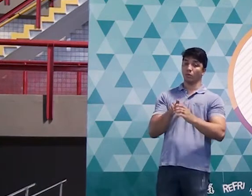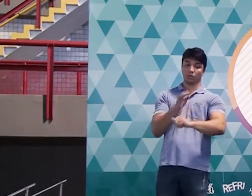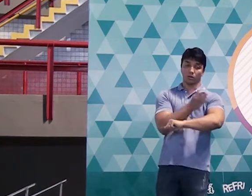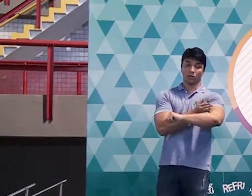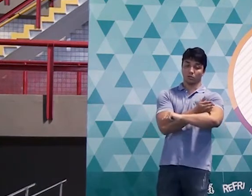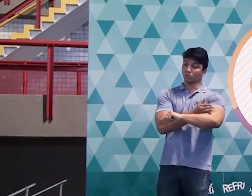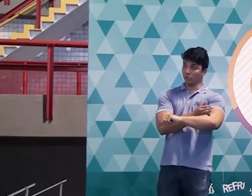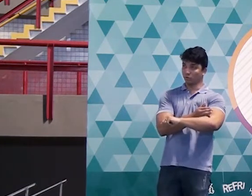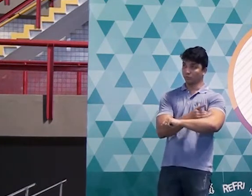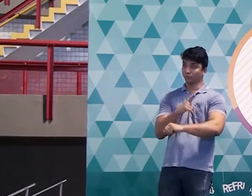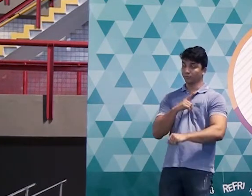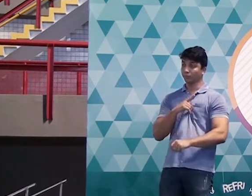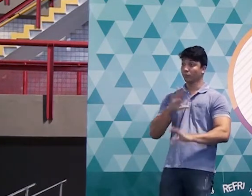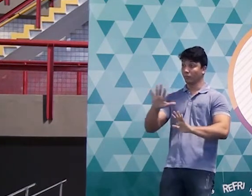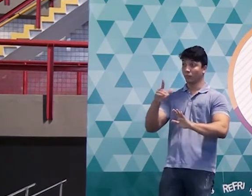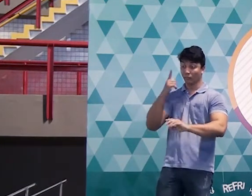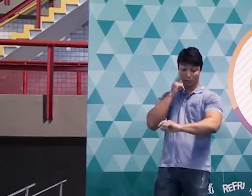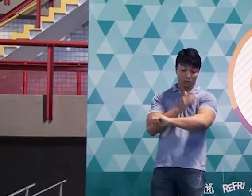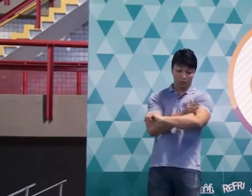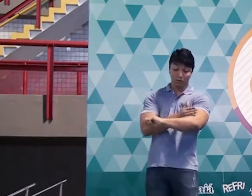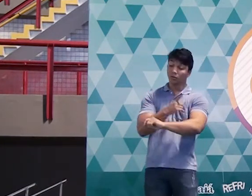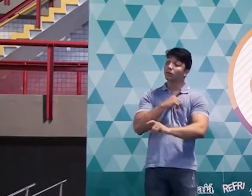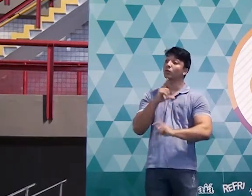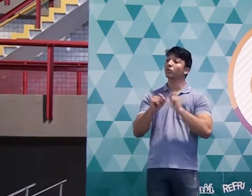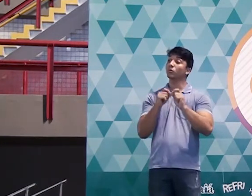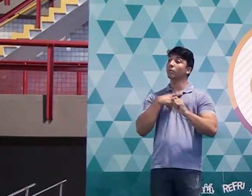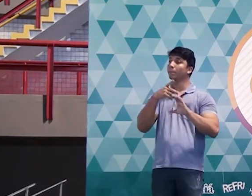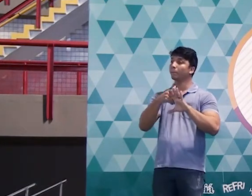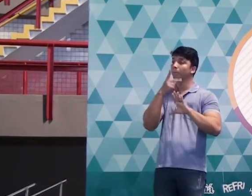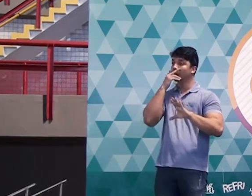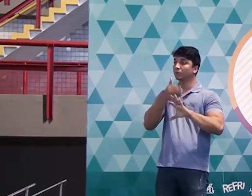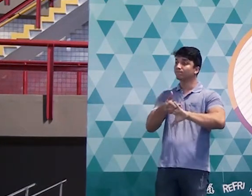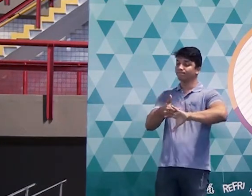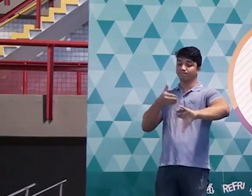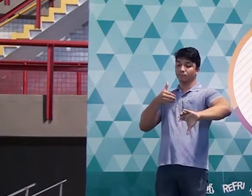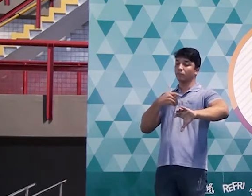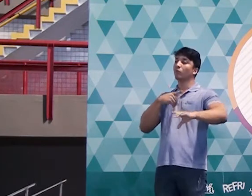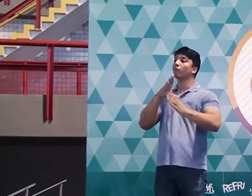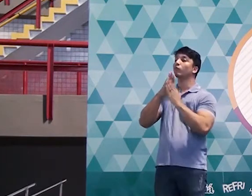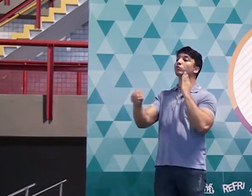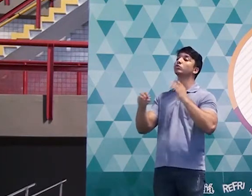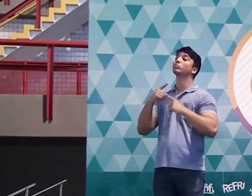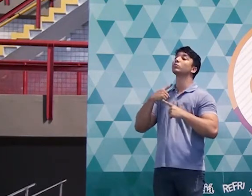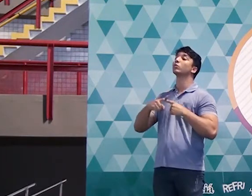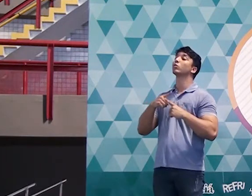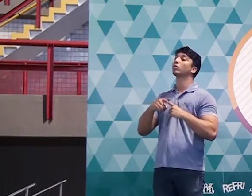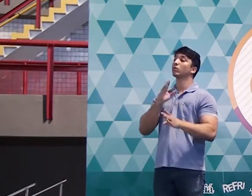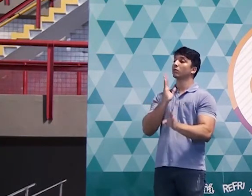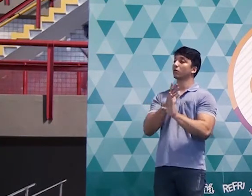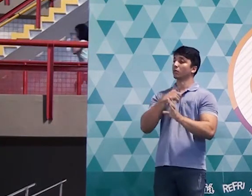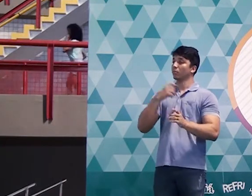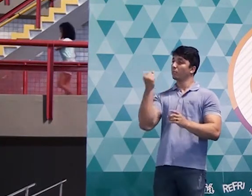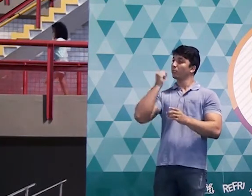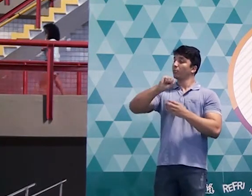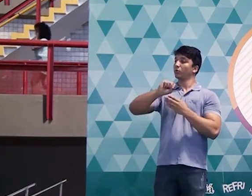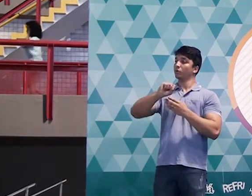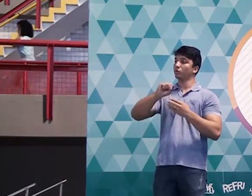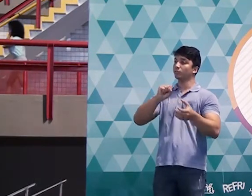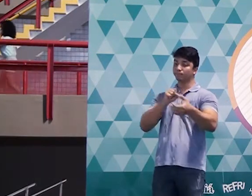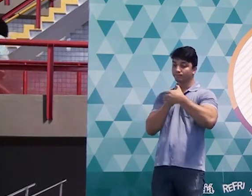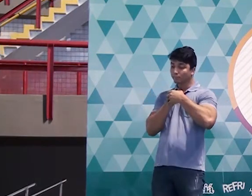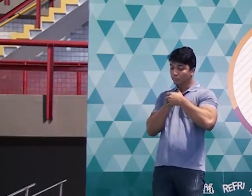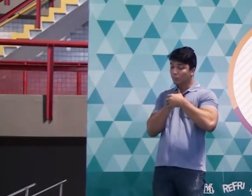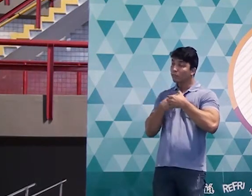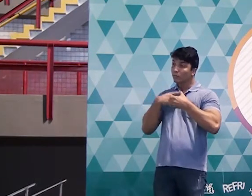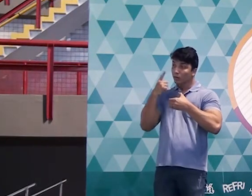a gente vai ter, na Idade Média, um isolamento. A gente vai fugir, então a gente vai se proteger. Se a gente